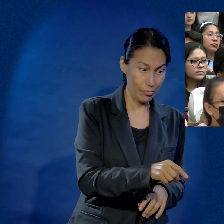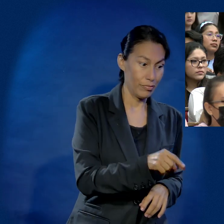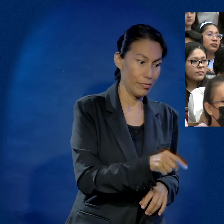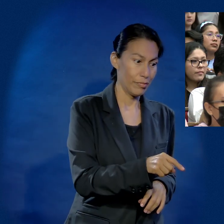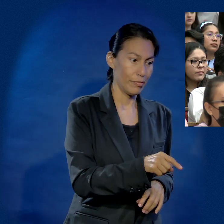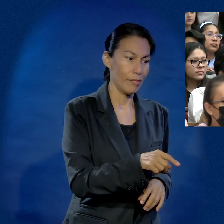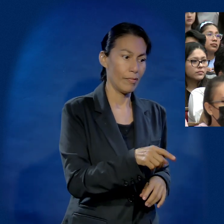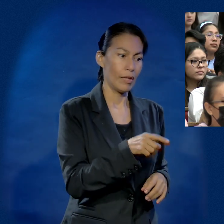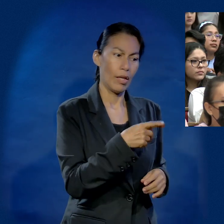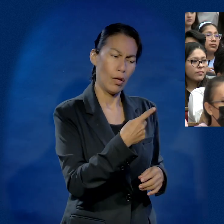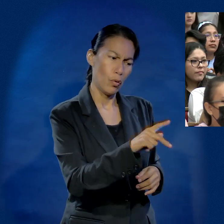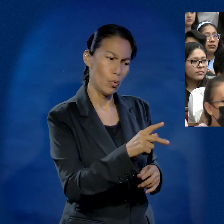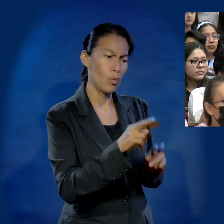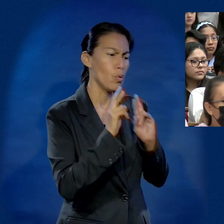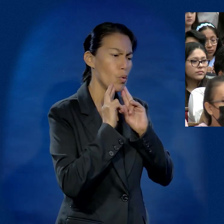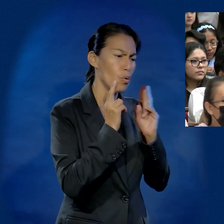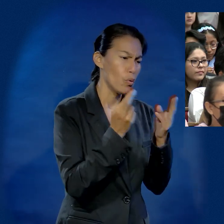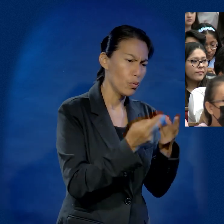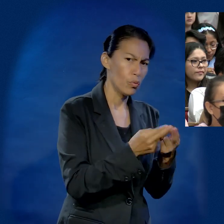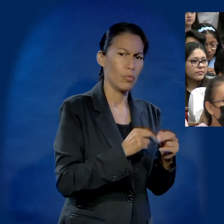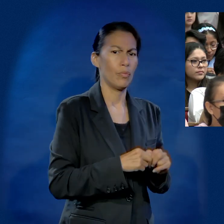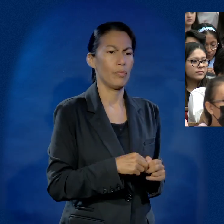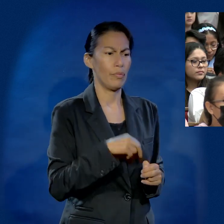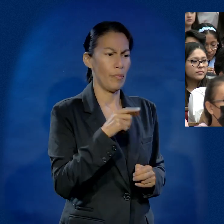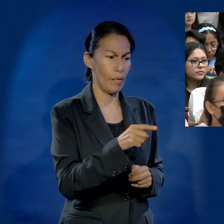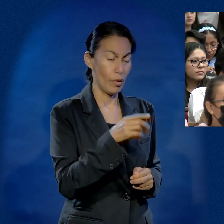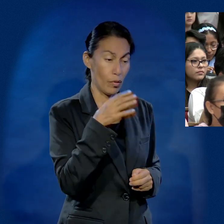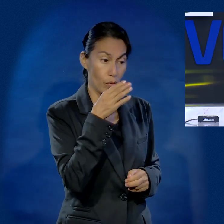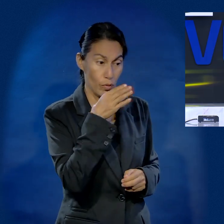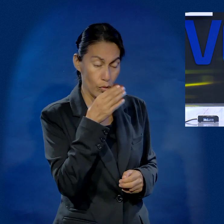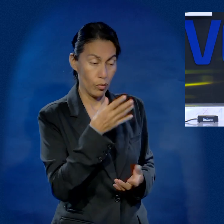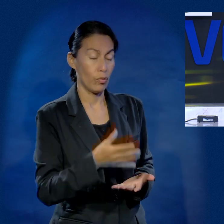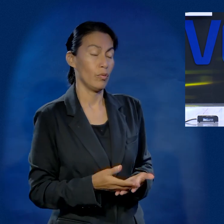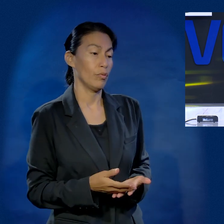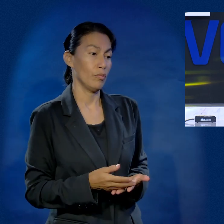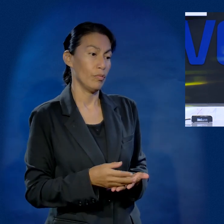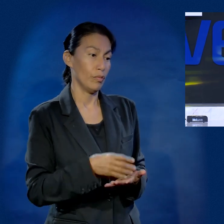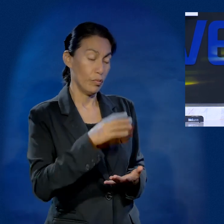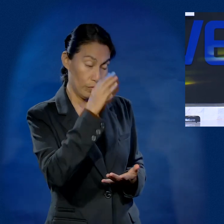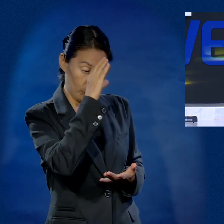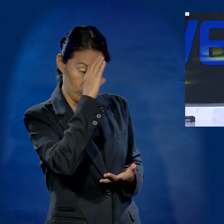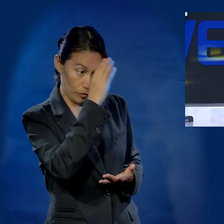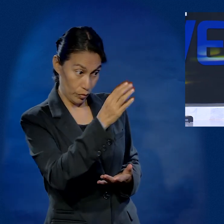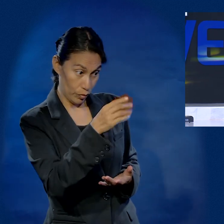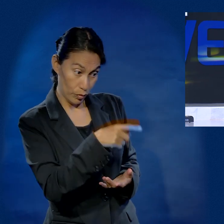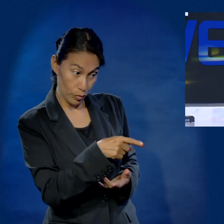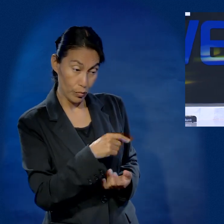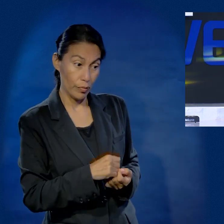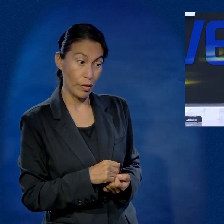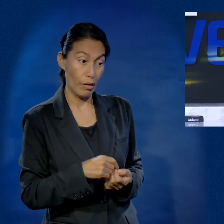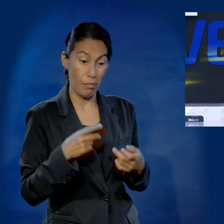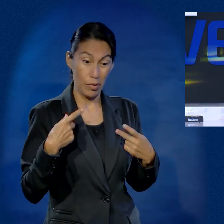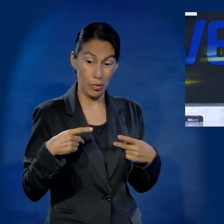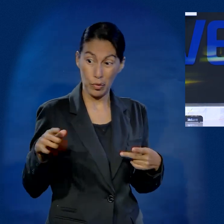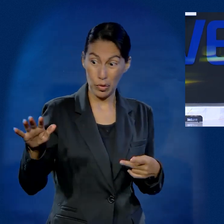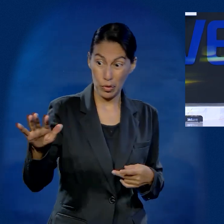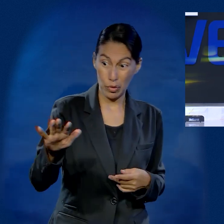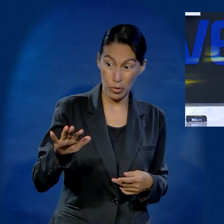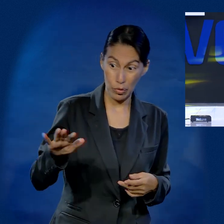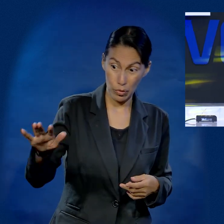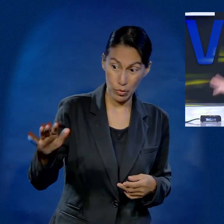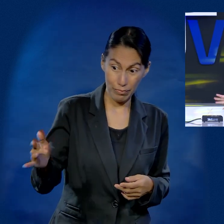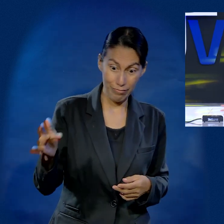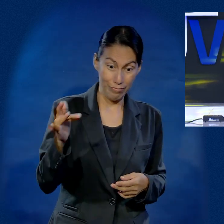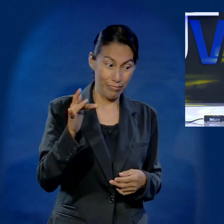tus rituales, a tus reuniones, a tus cultos a Baal. Y una vez que esa gente que